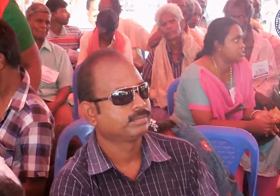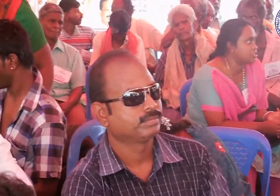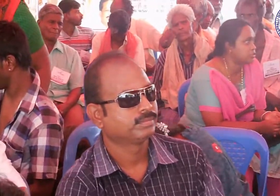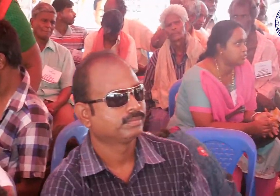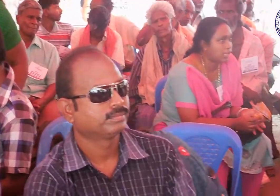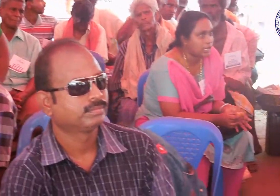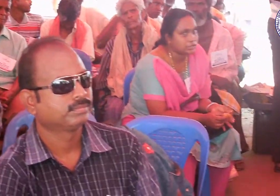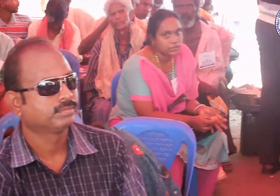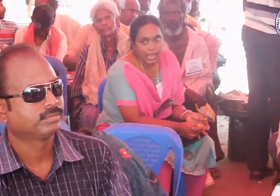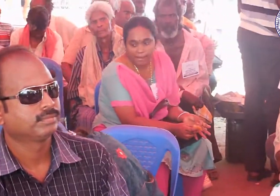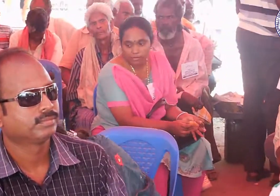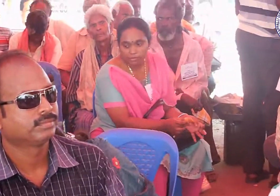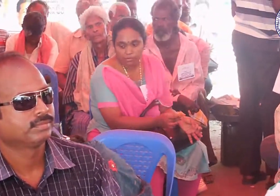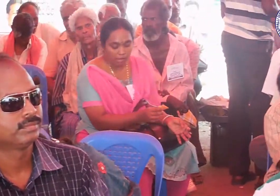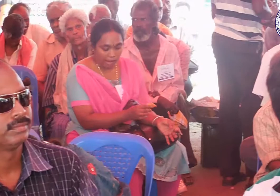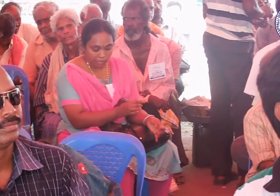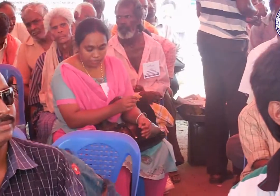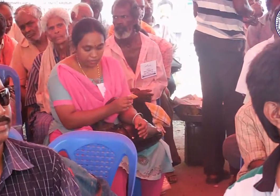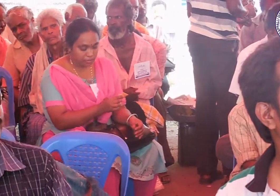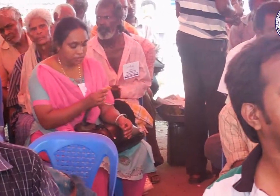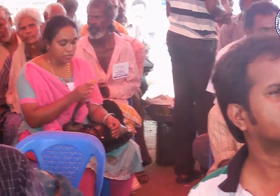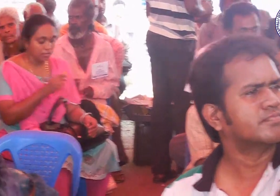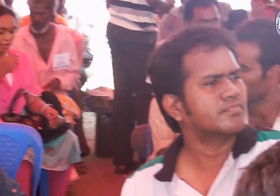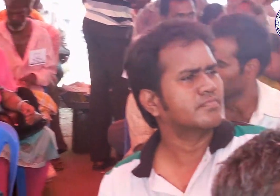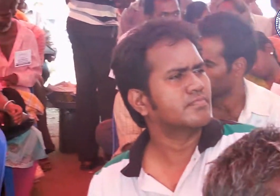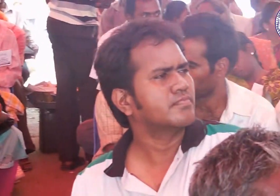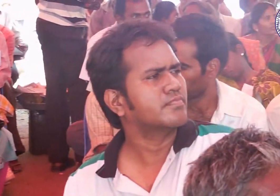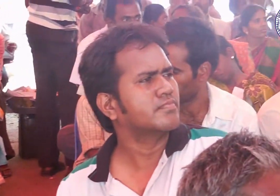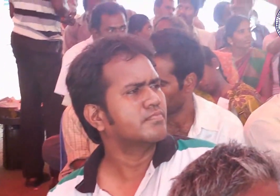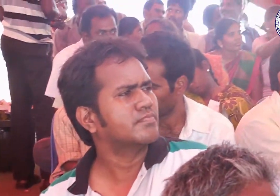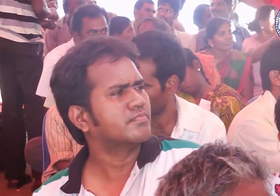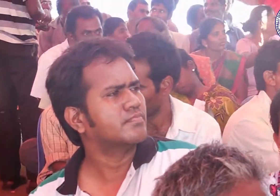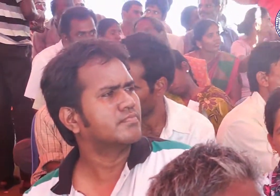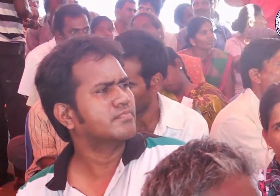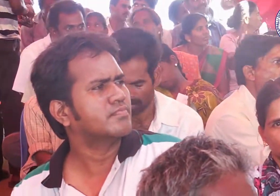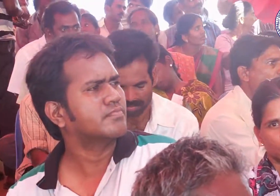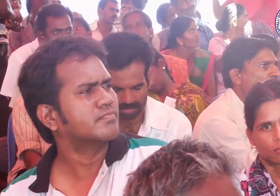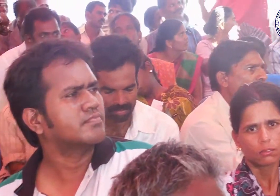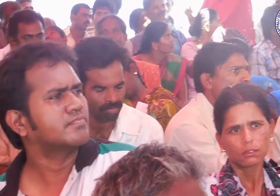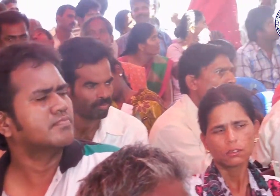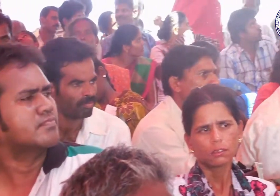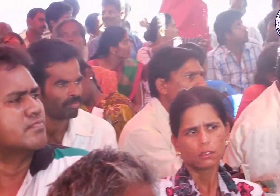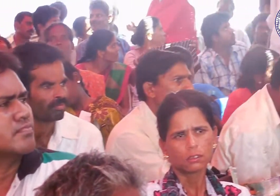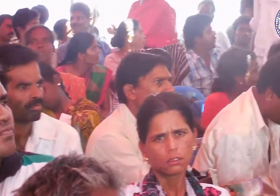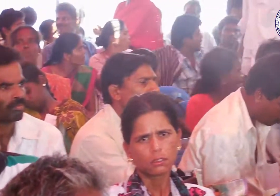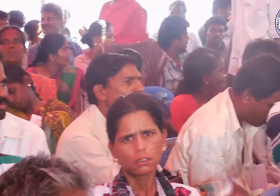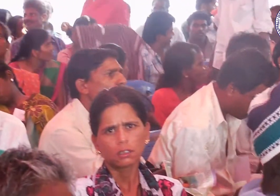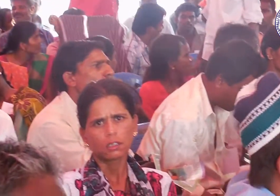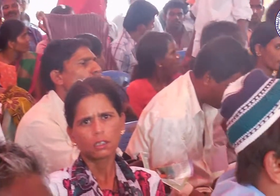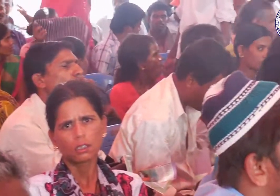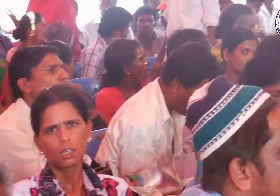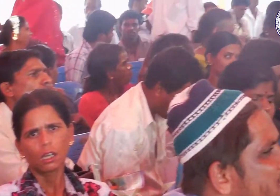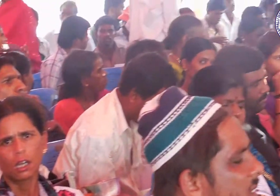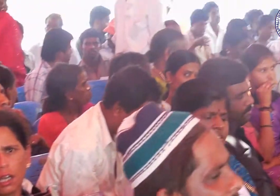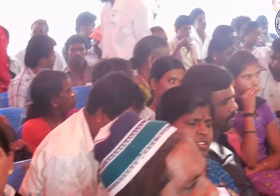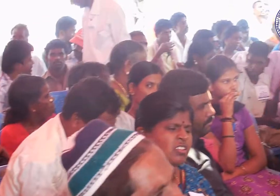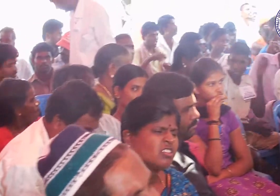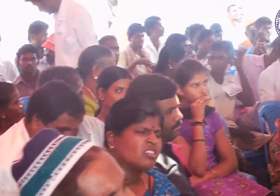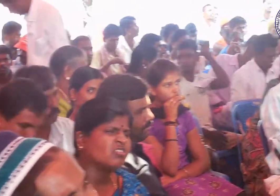டாக்டர் பார்த்தான்னு சொன்னா மாற்றுத்திறனாளி என்பதற்கு அலுவல் வருகிற போது ஆரம்ப சுகாதார நிலையத்தில் இருக்கக்கூடிய அங்க இருக்கிற டாக்டர்களே உங்களுக்கு